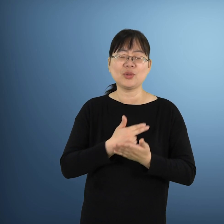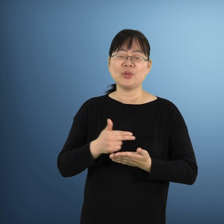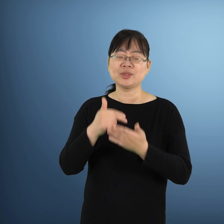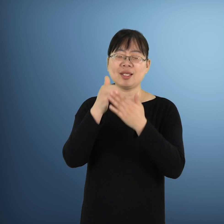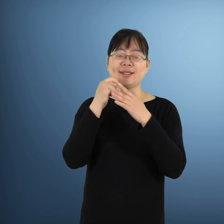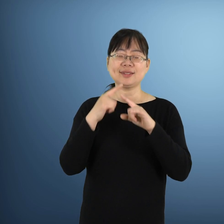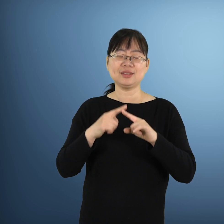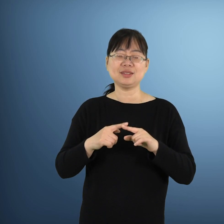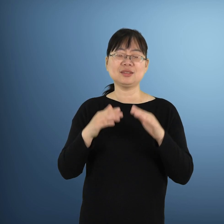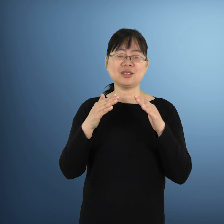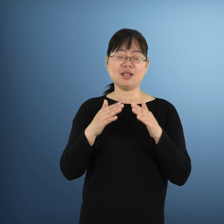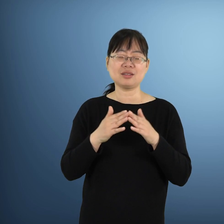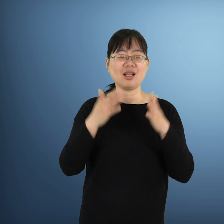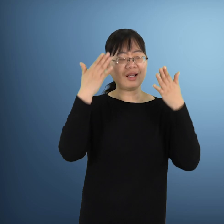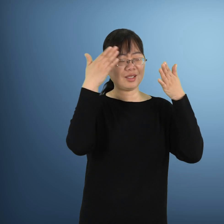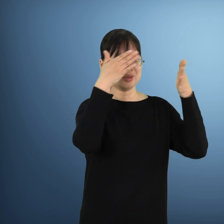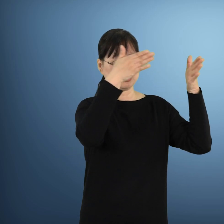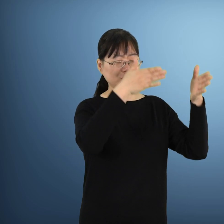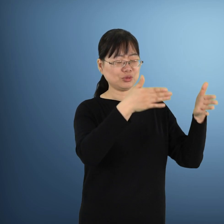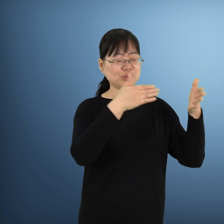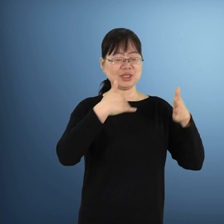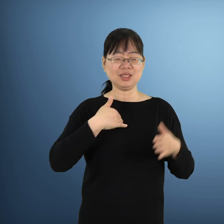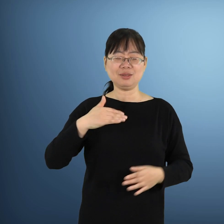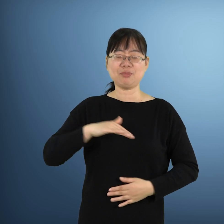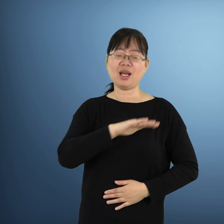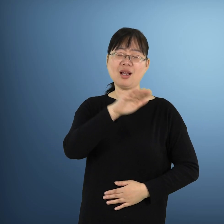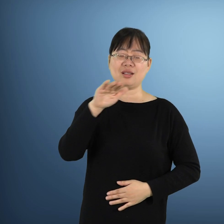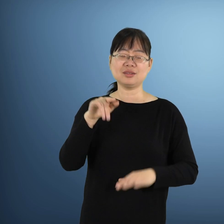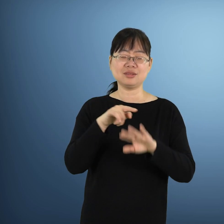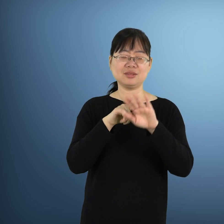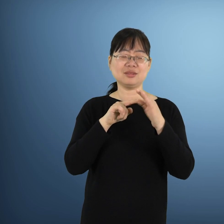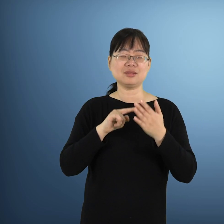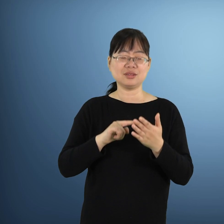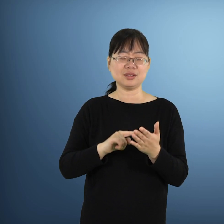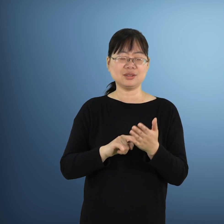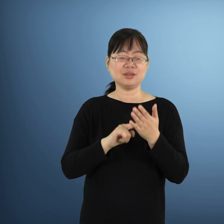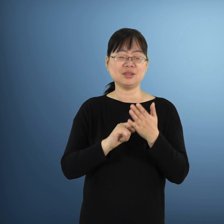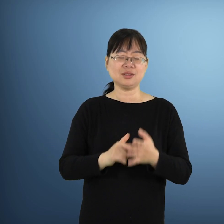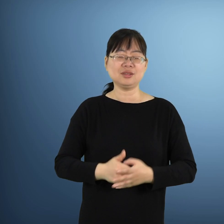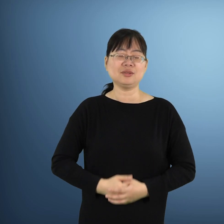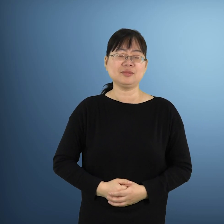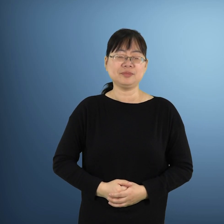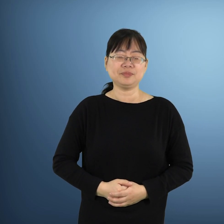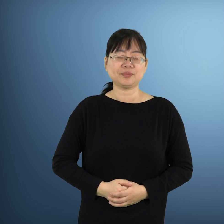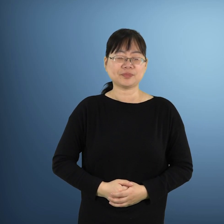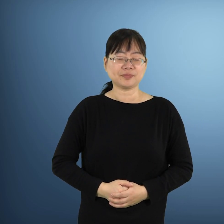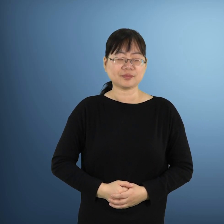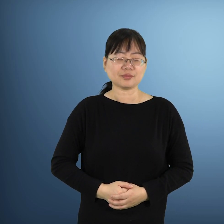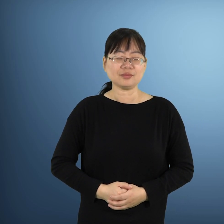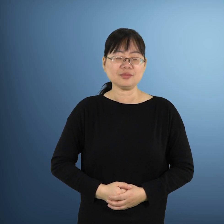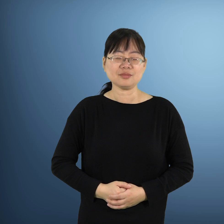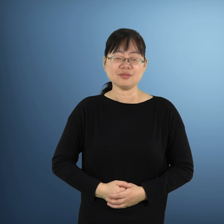주의 교회를 향한 우리 마음